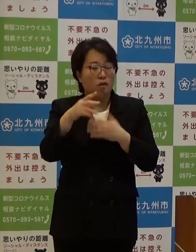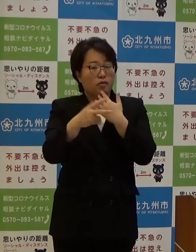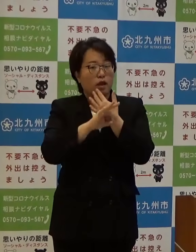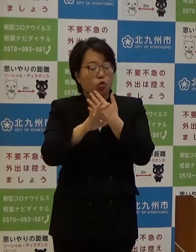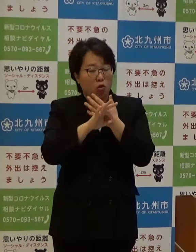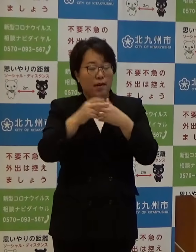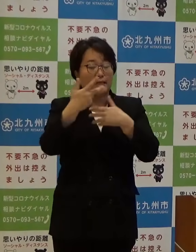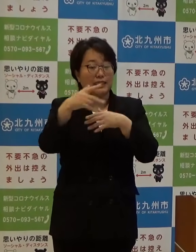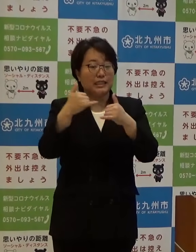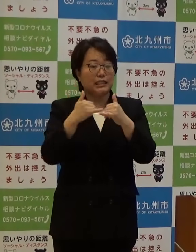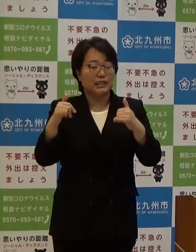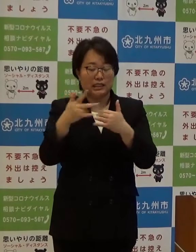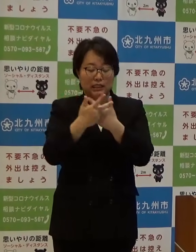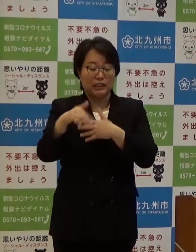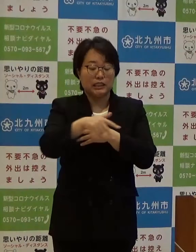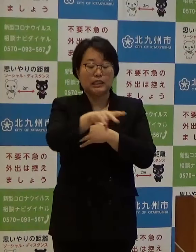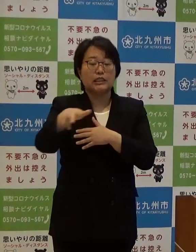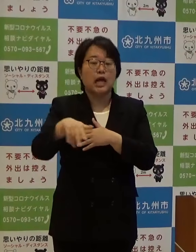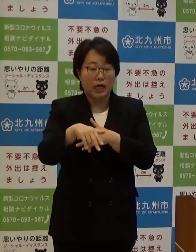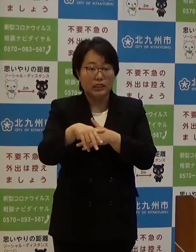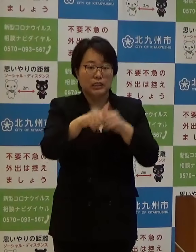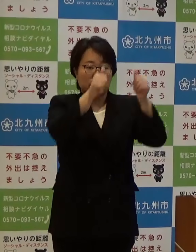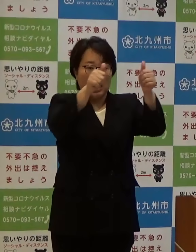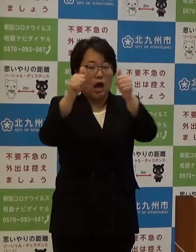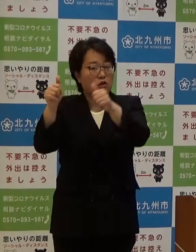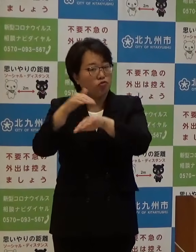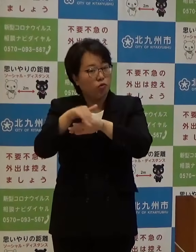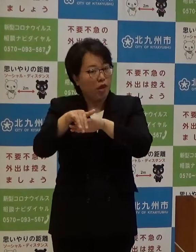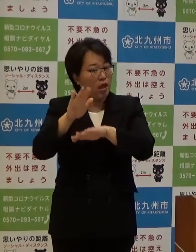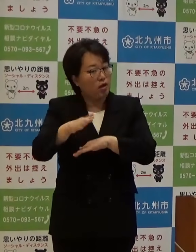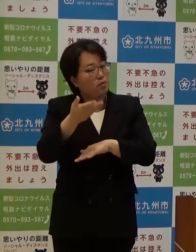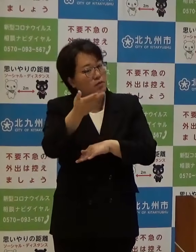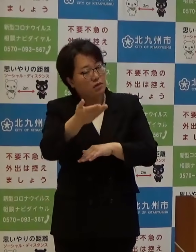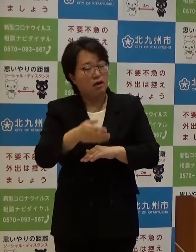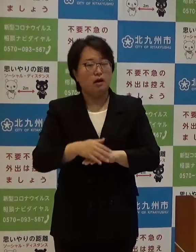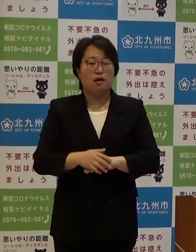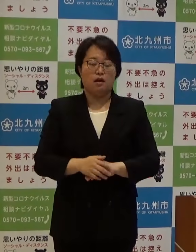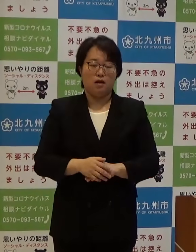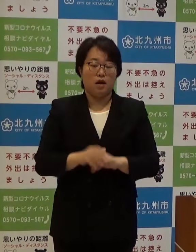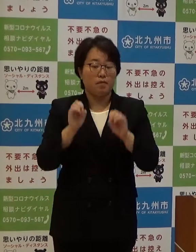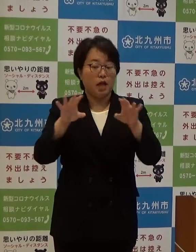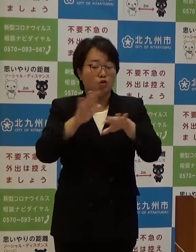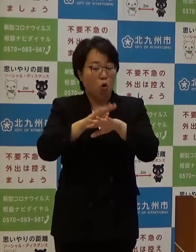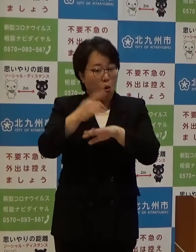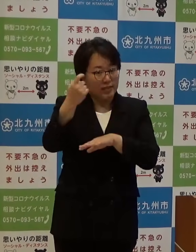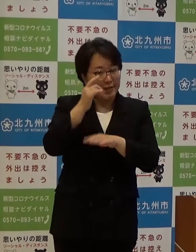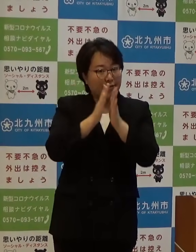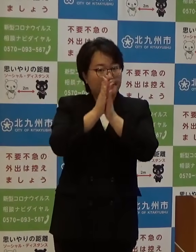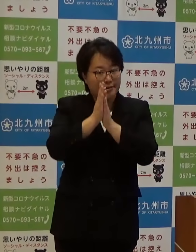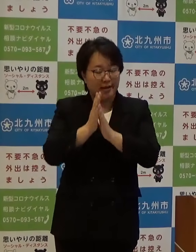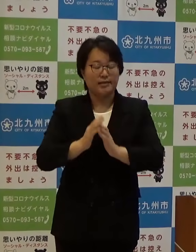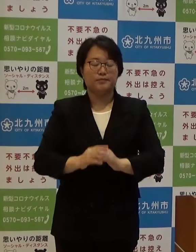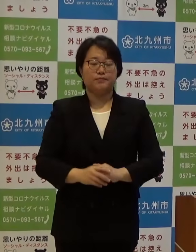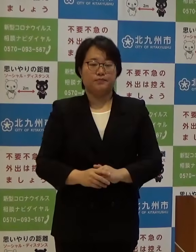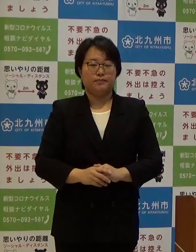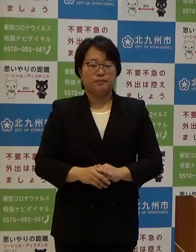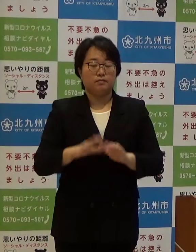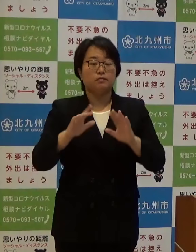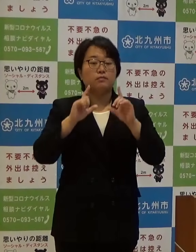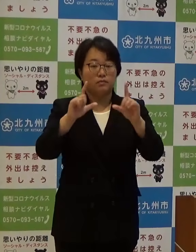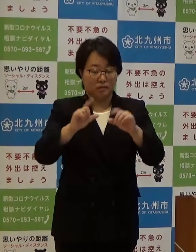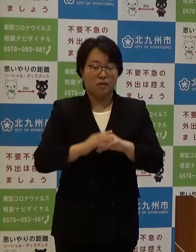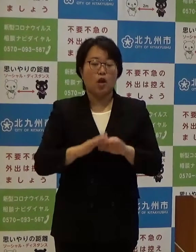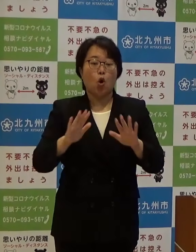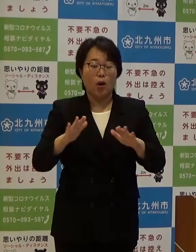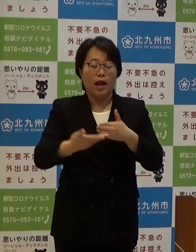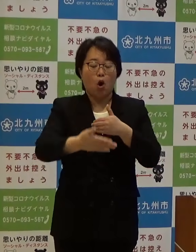どういうふうにアピールされるかっていうのはありますでしょうか。 今回の補正予算の中